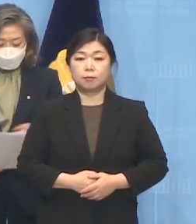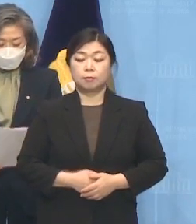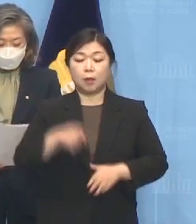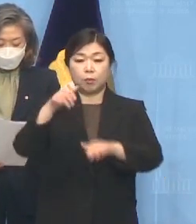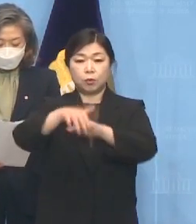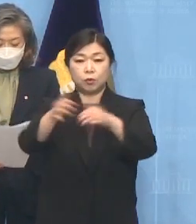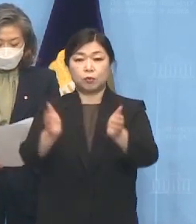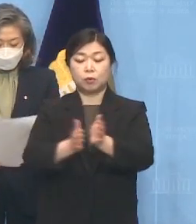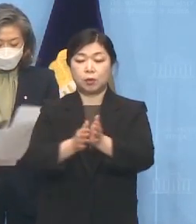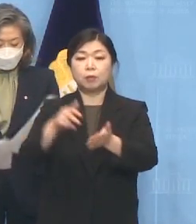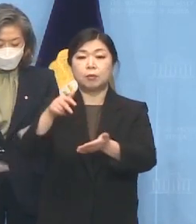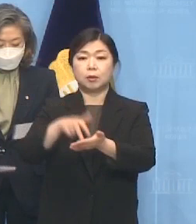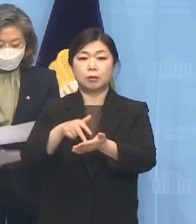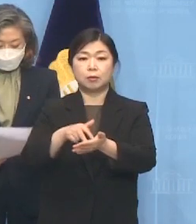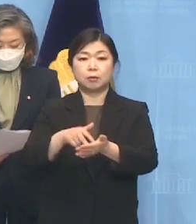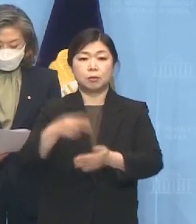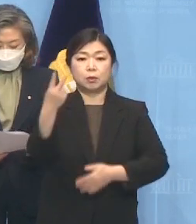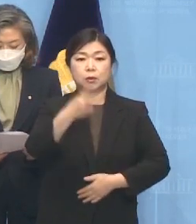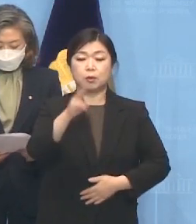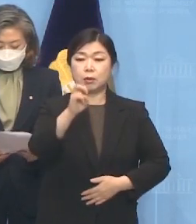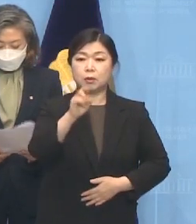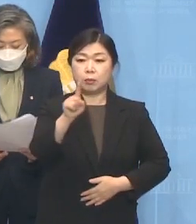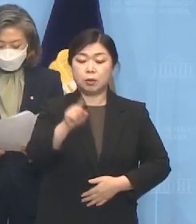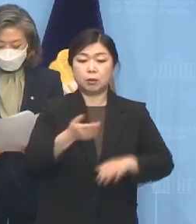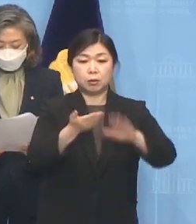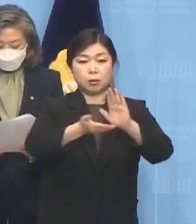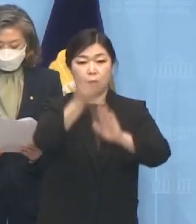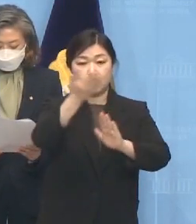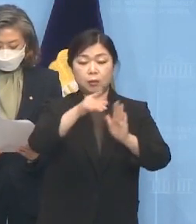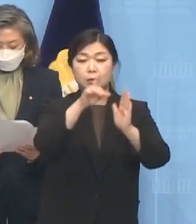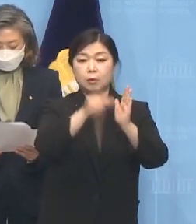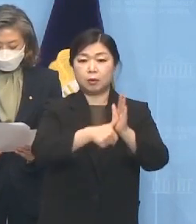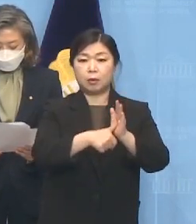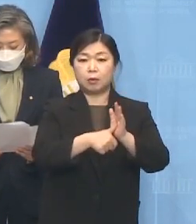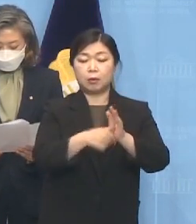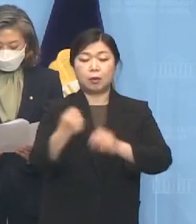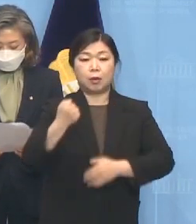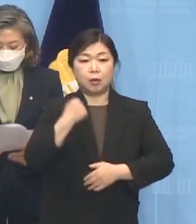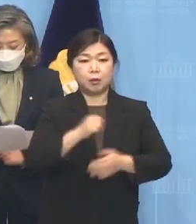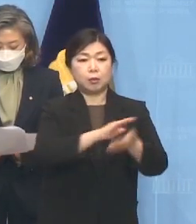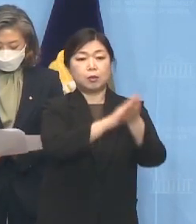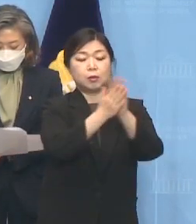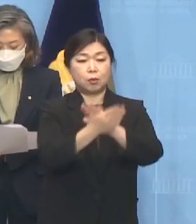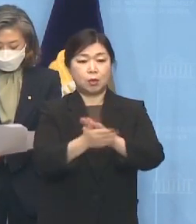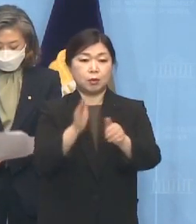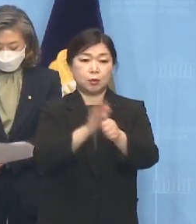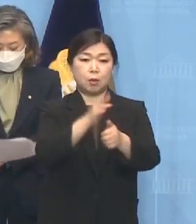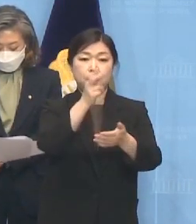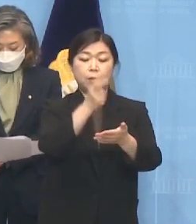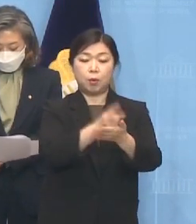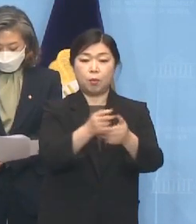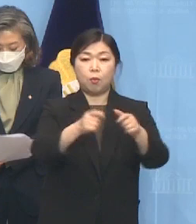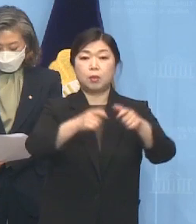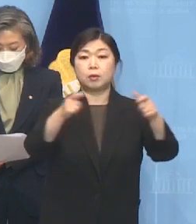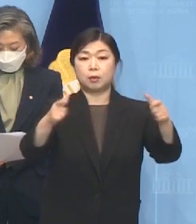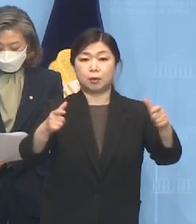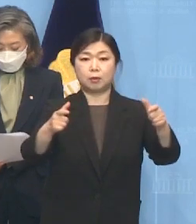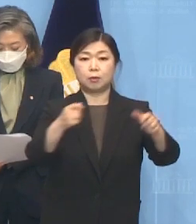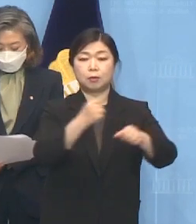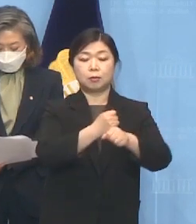민주당은 2021 년 상반기 중에 에너지전환 기념품을 확장하여